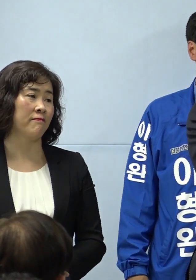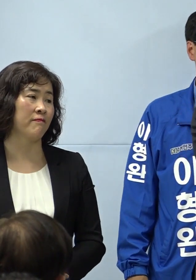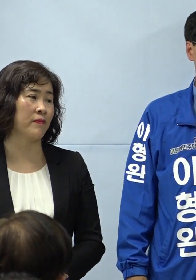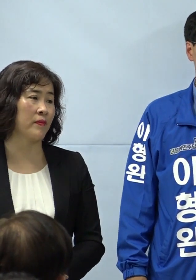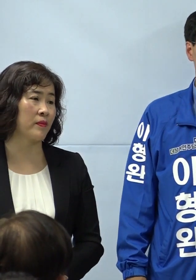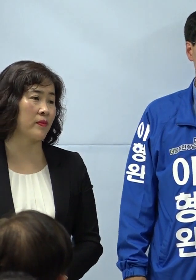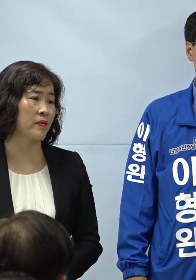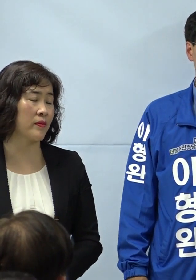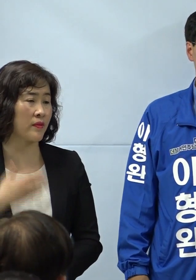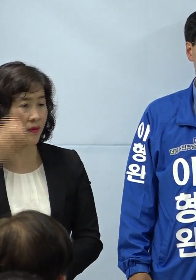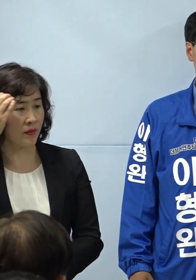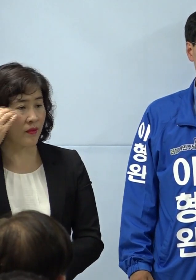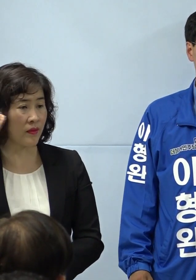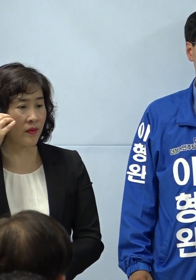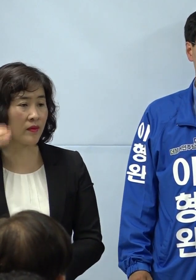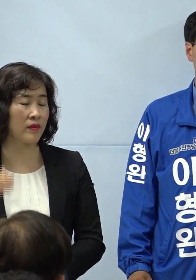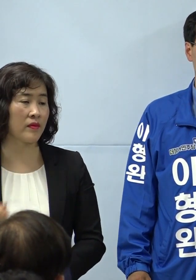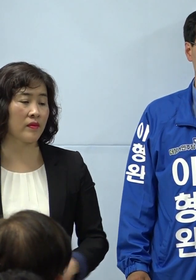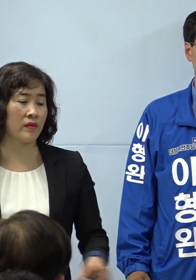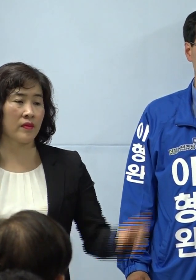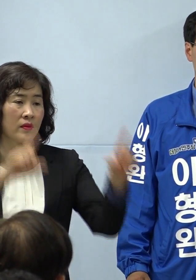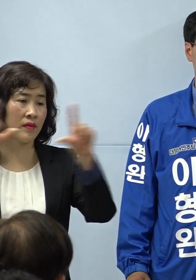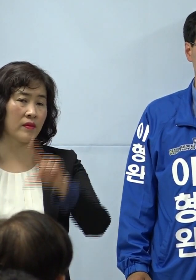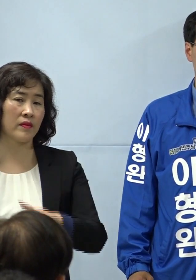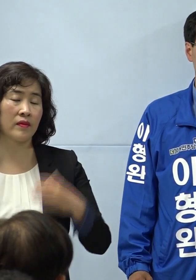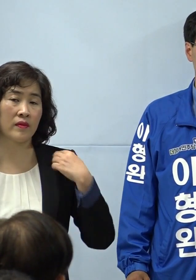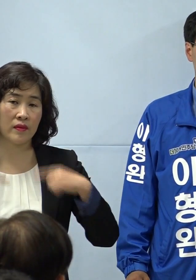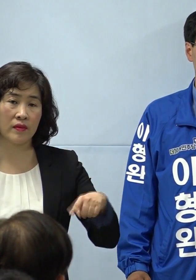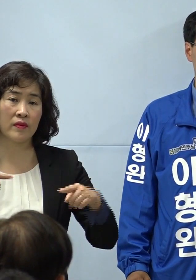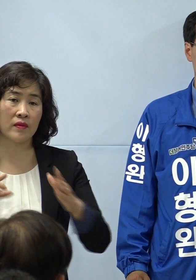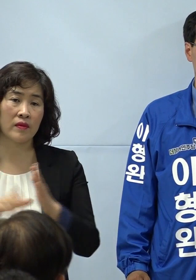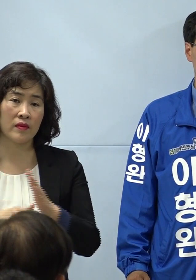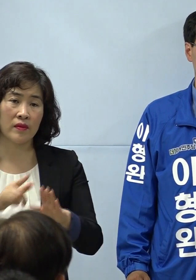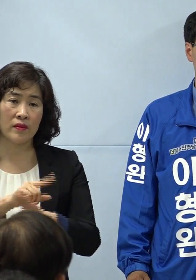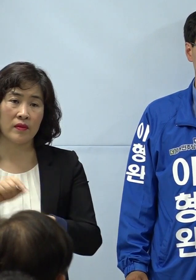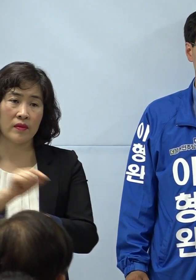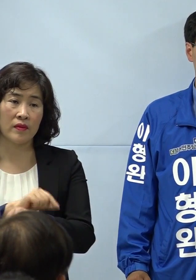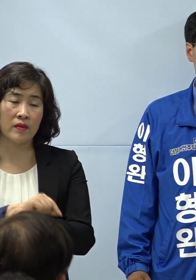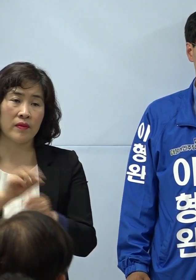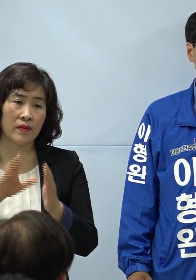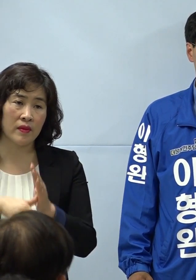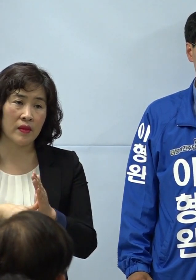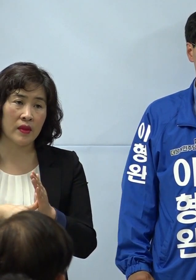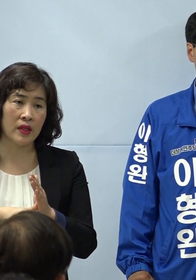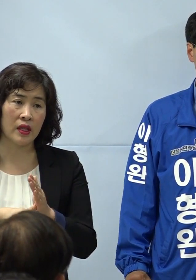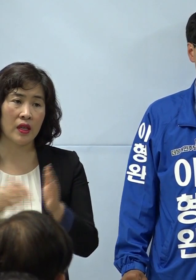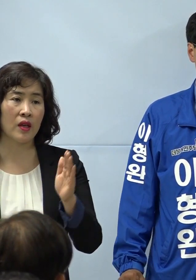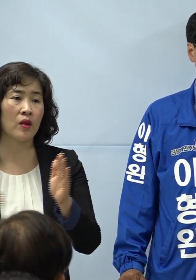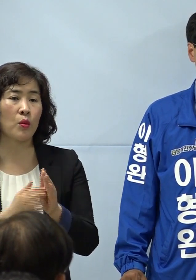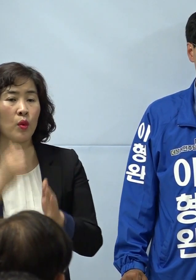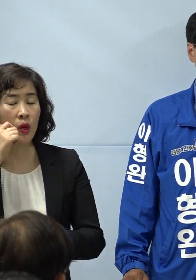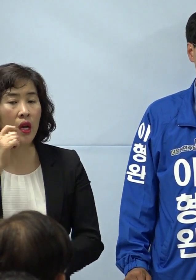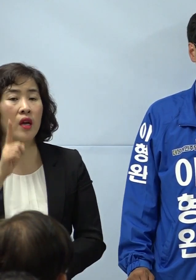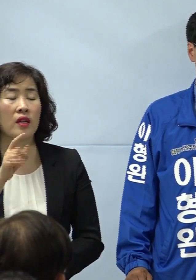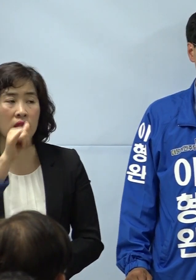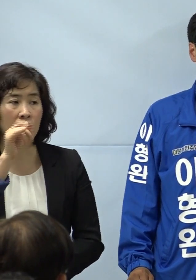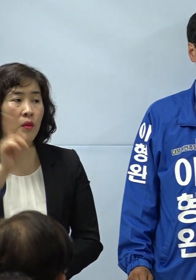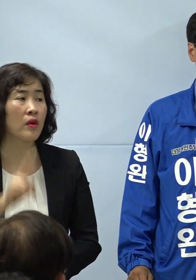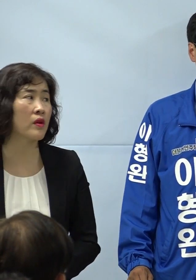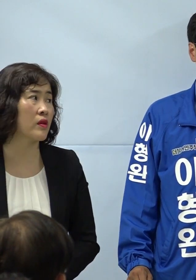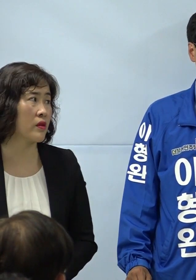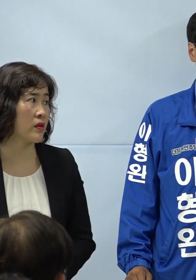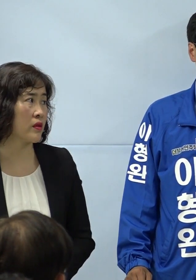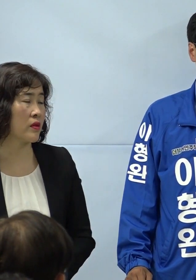저희 한국 사회가 대한민국 사회가 아직 정치 사회에서 지방 행정사에서 하지 못한 실험이 딱 하나 있습니다.